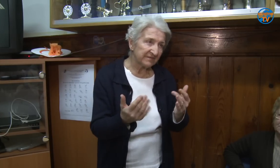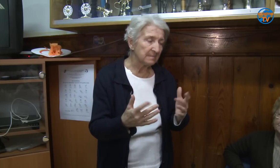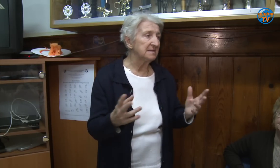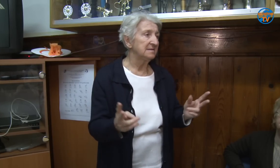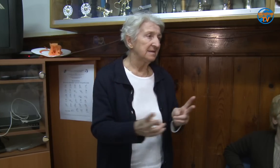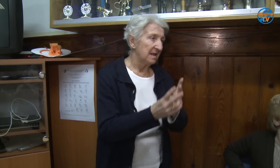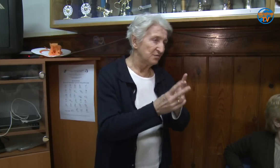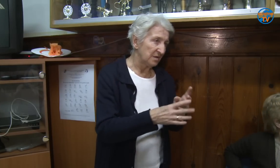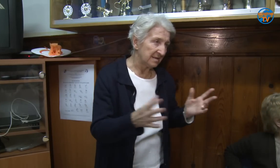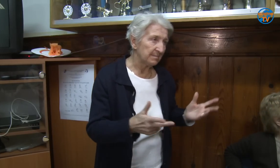Nekje?